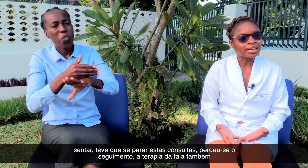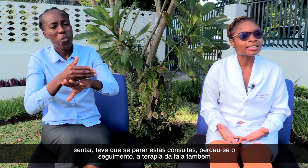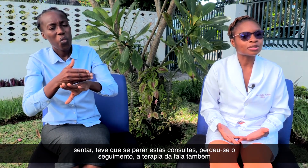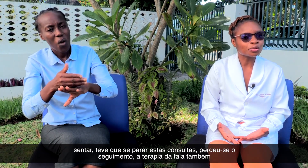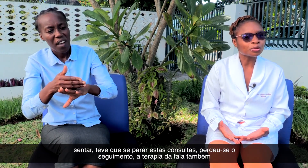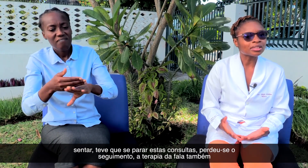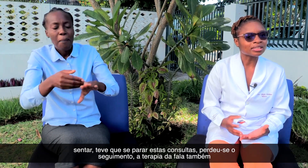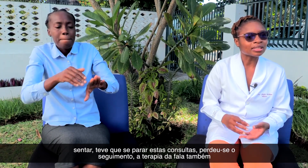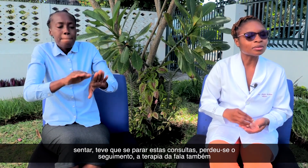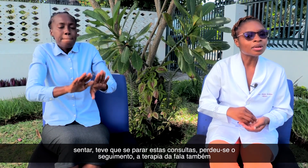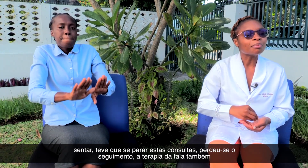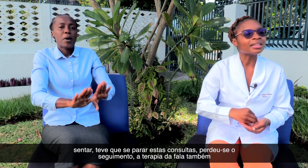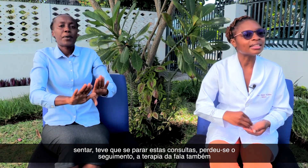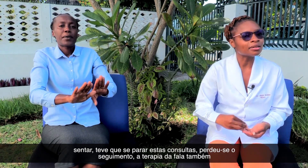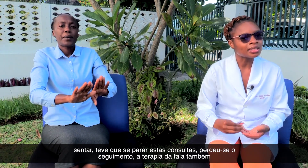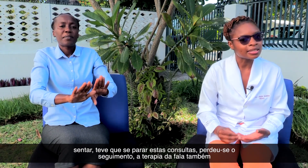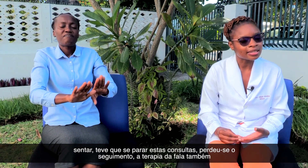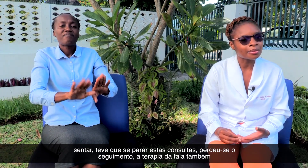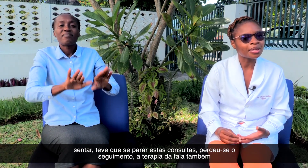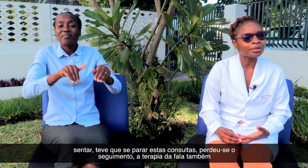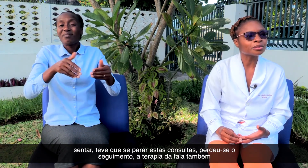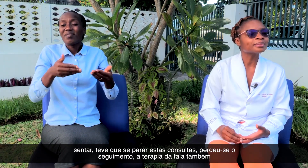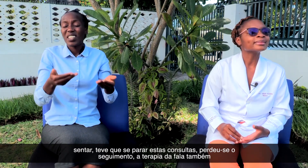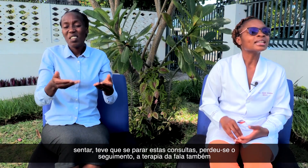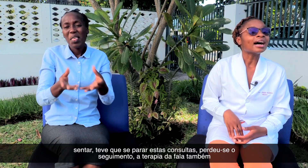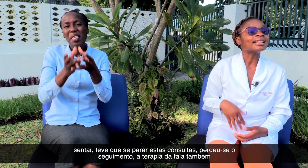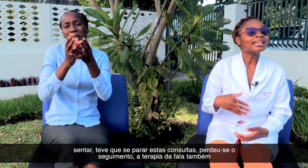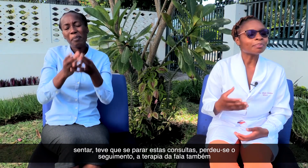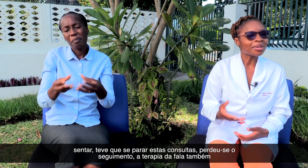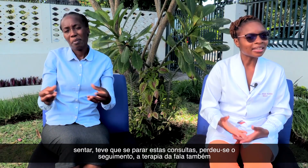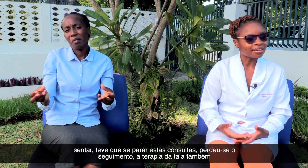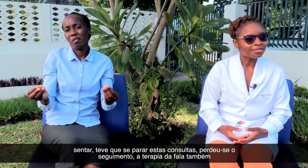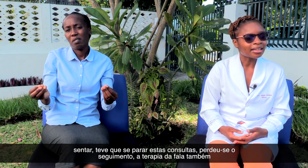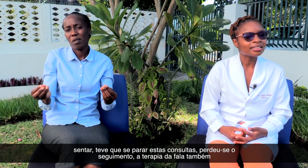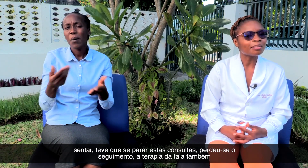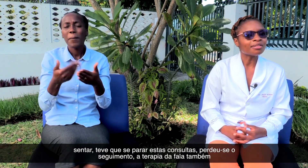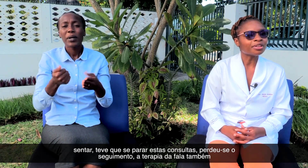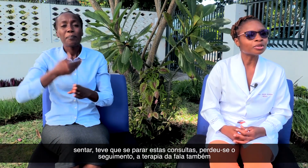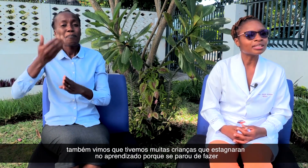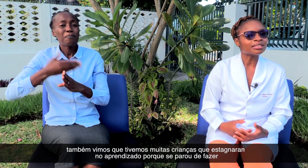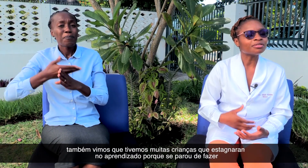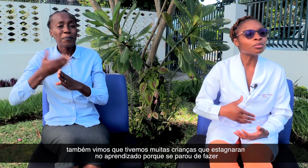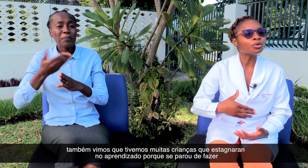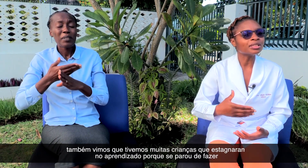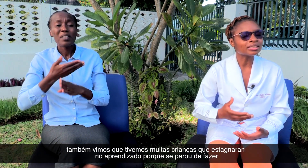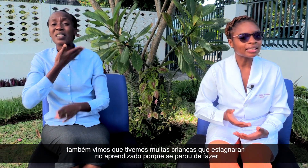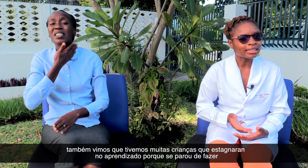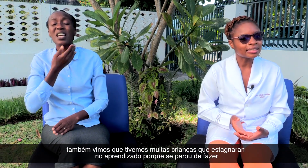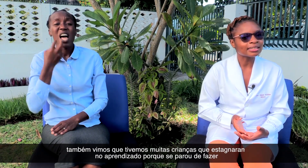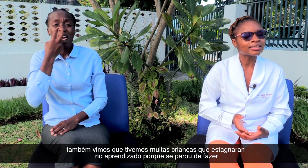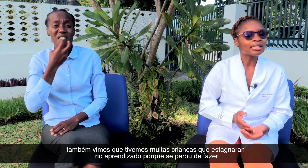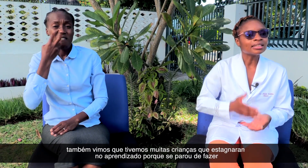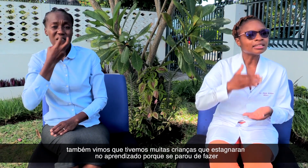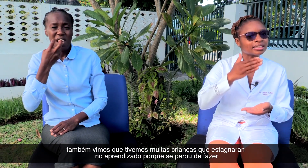teve que separar essas consultas. Então, perdeu-se esse seguimento. A terapia da fala, também vimos que teve muitas